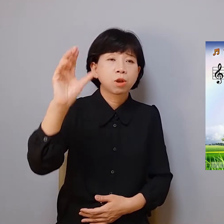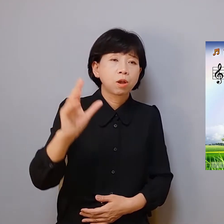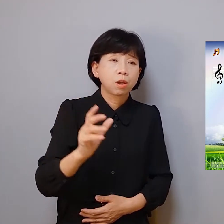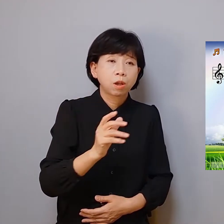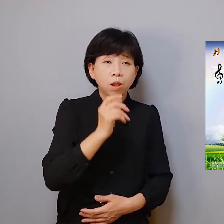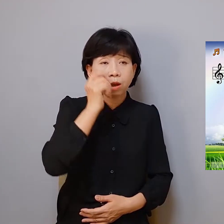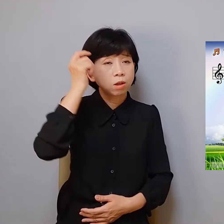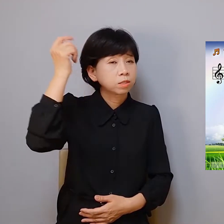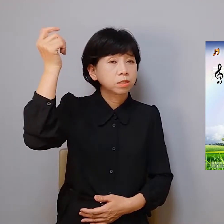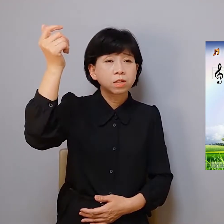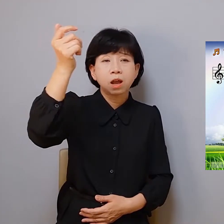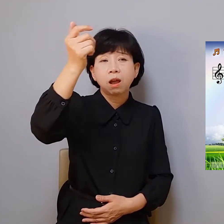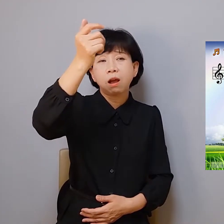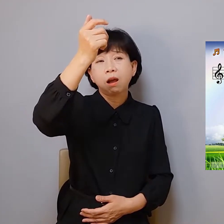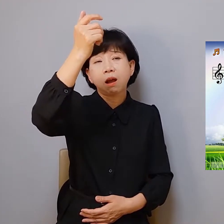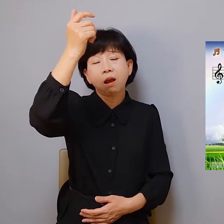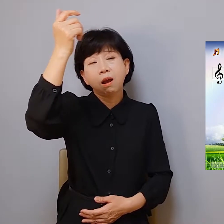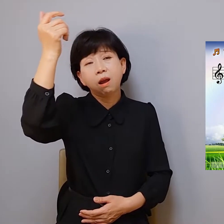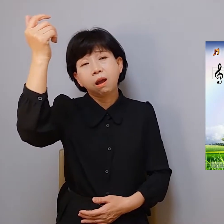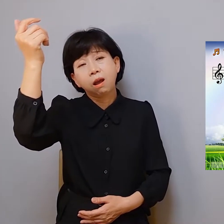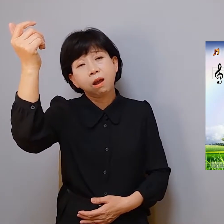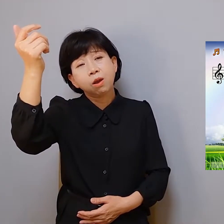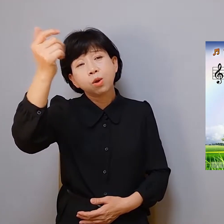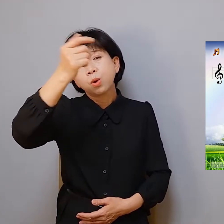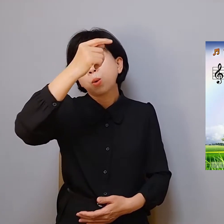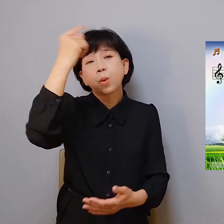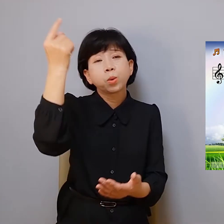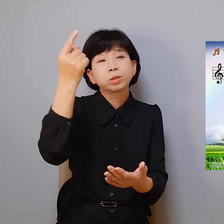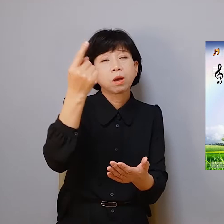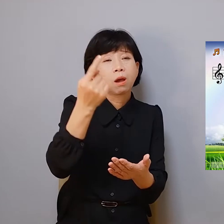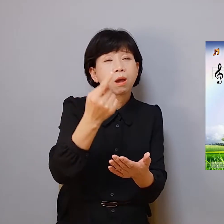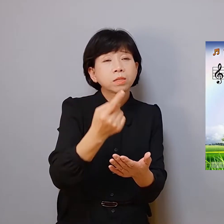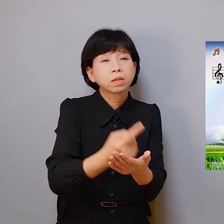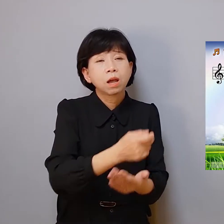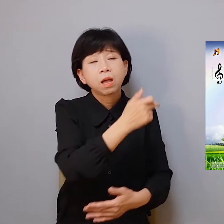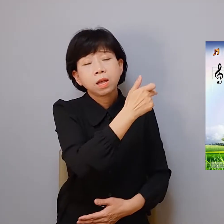위로의 주소며